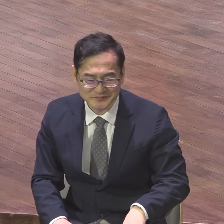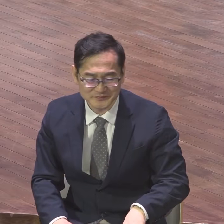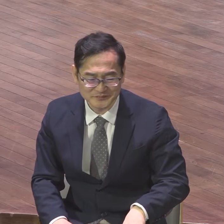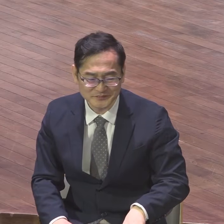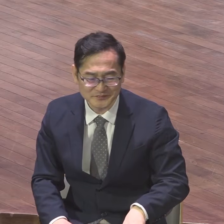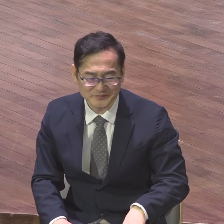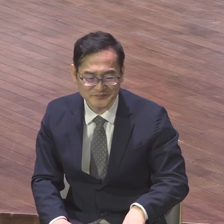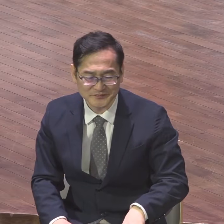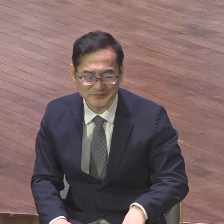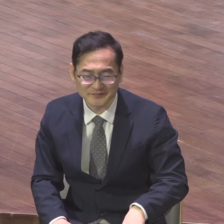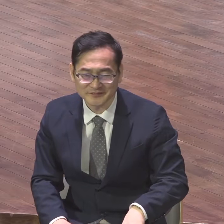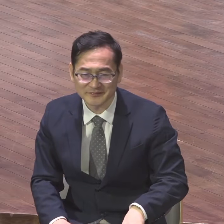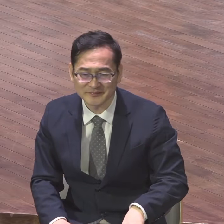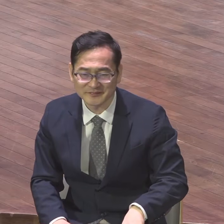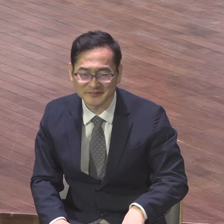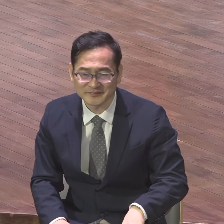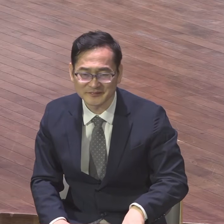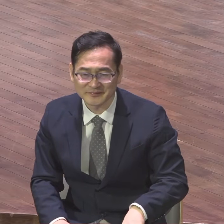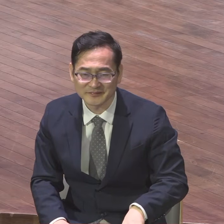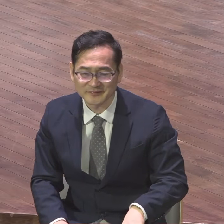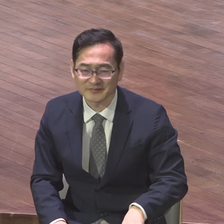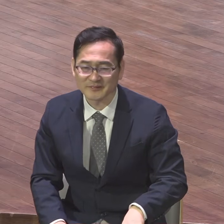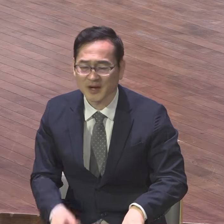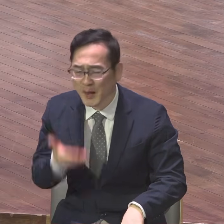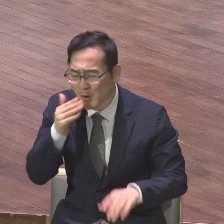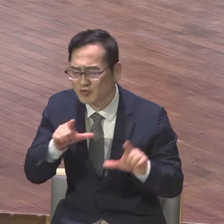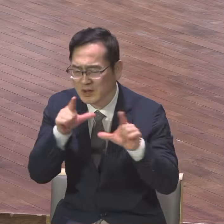관심 없어. 내 살기로 바쁜데